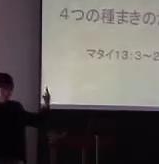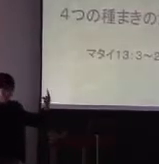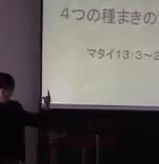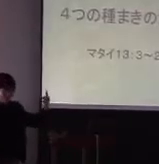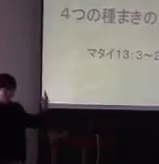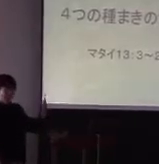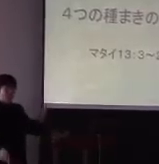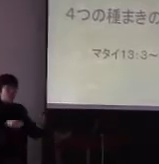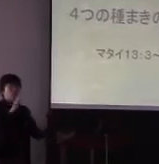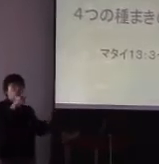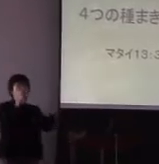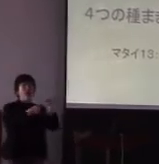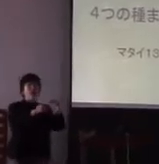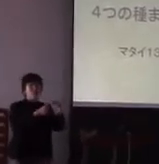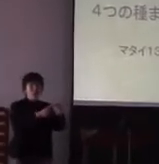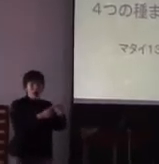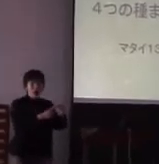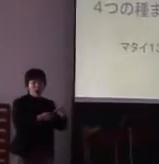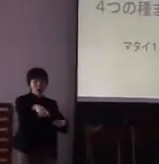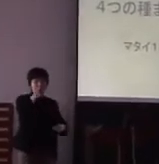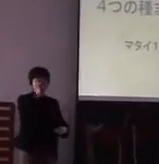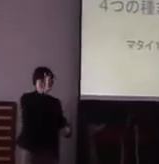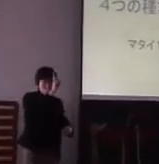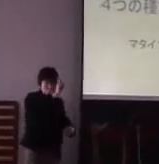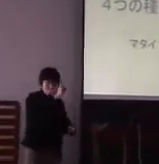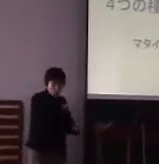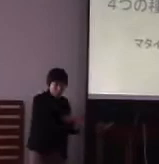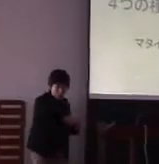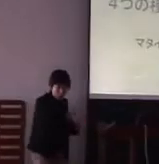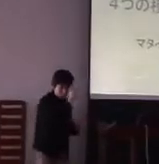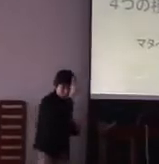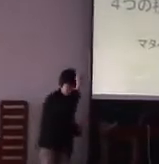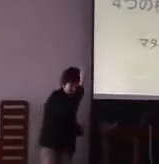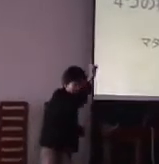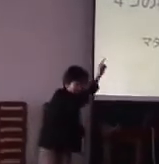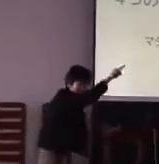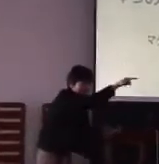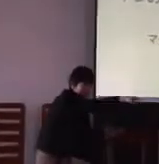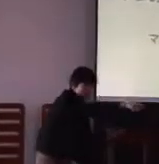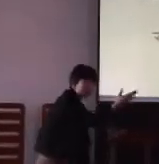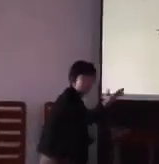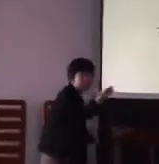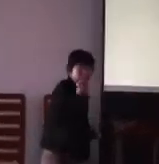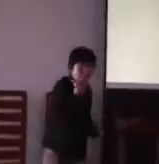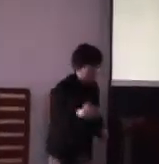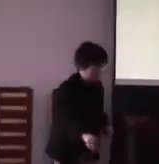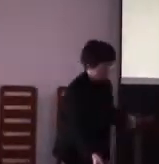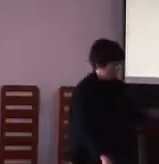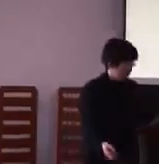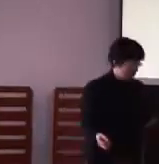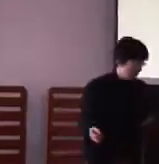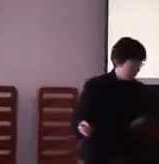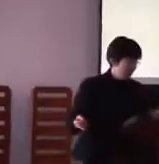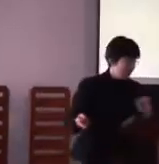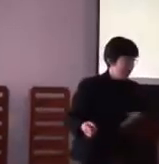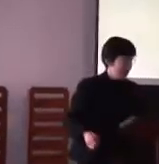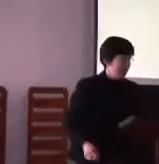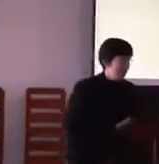その種まきを神様の御言葉ですね、四つの種まき